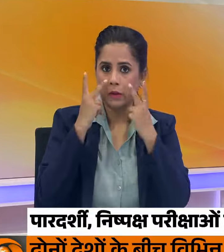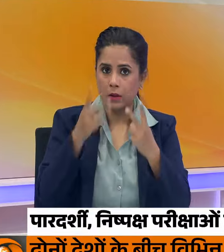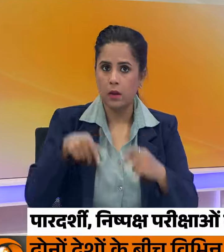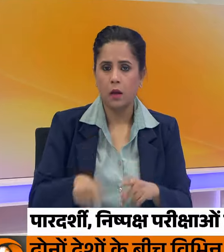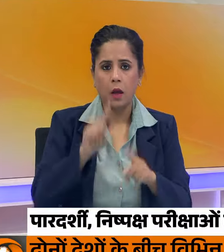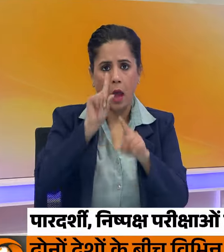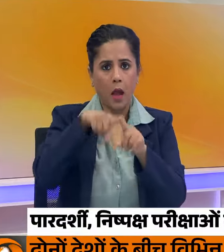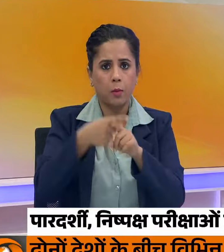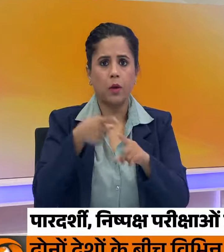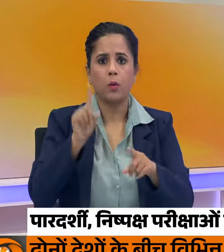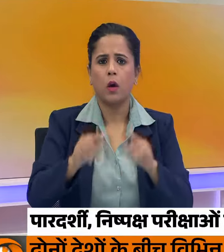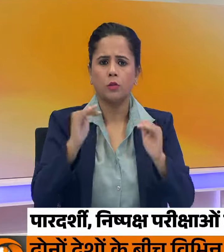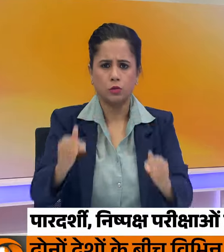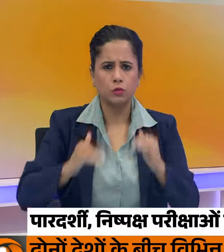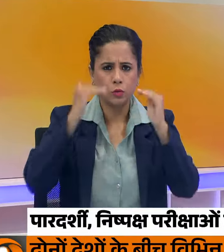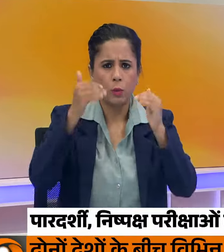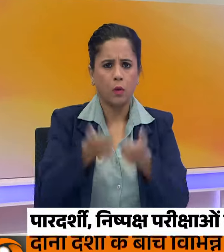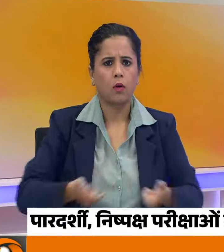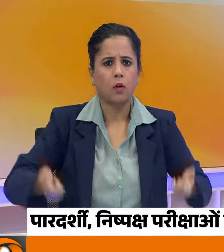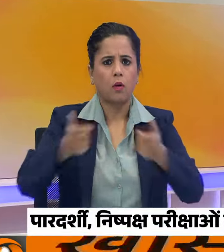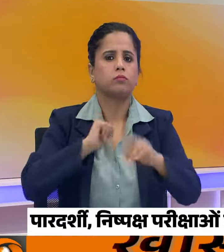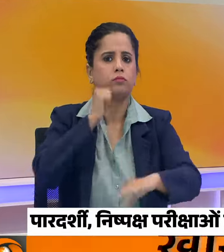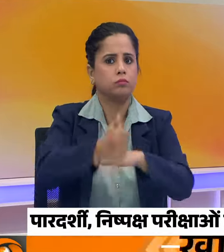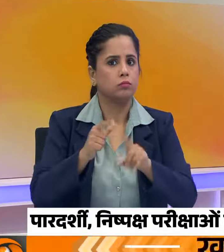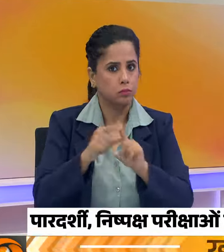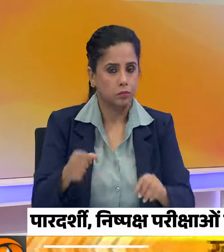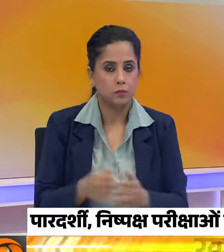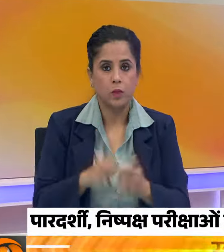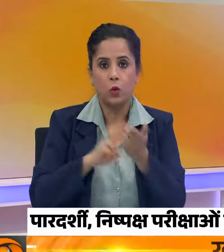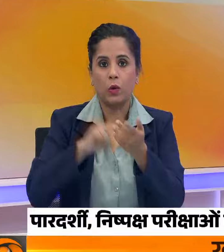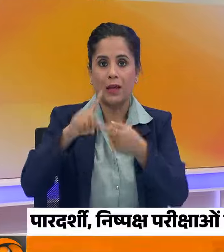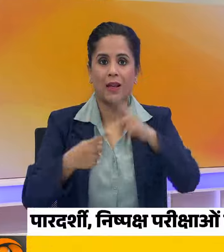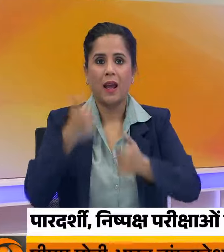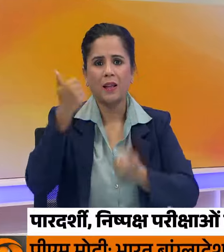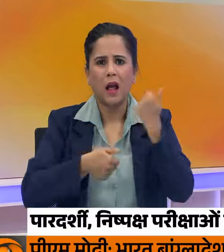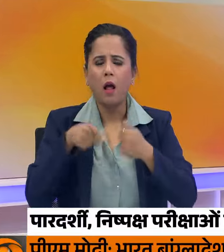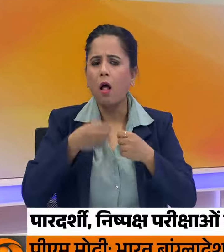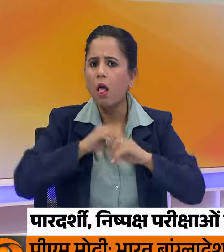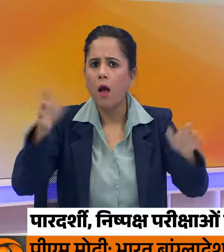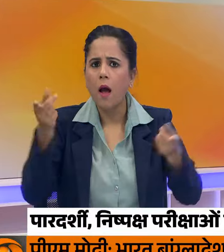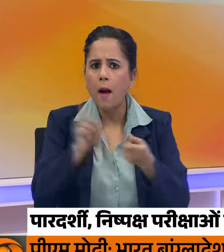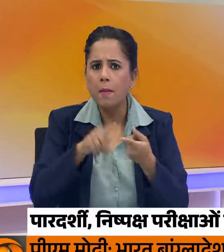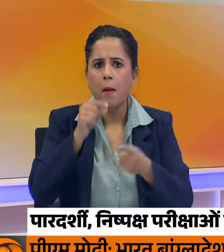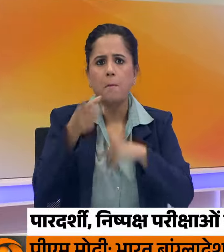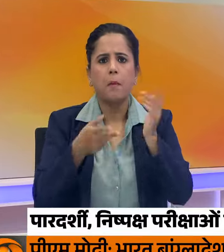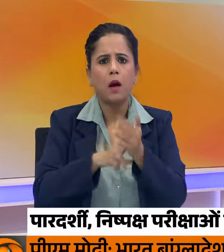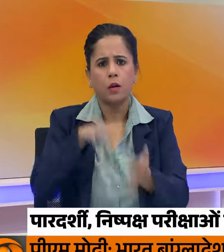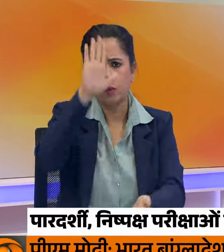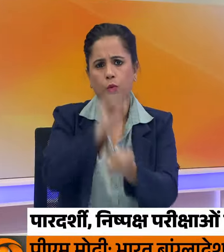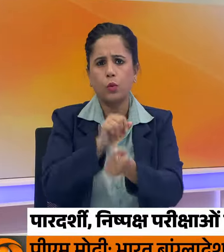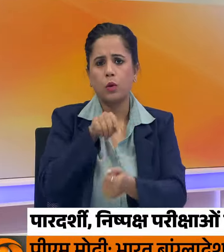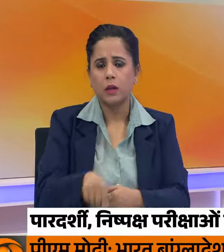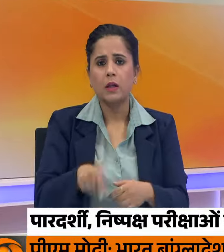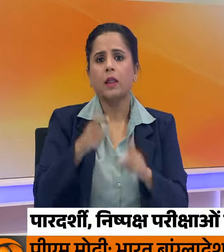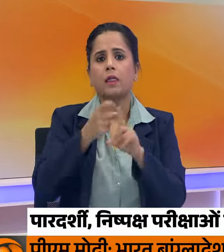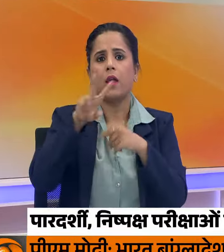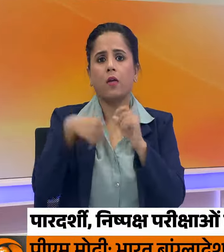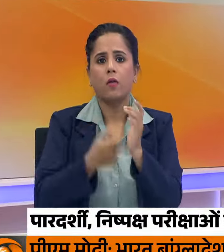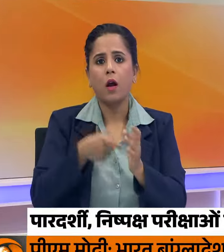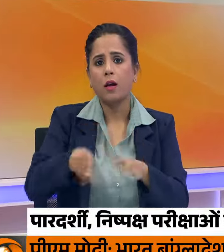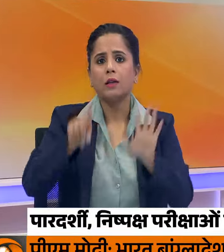विशेषज्ञों की एक उच्चस्तरीय समिति का किया गठन नीट पेपर लीक मामले में पटना पुलिस ने देवघर से छ आरोपियों